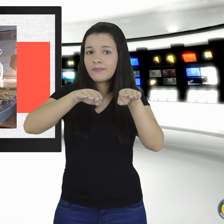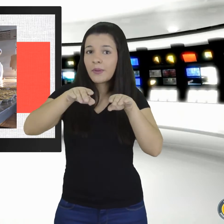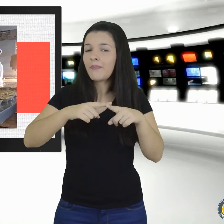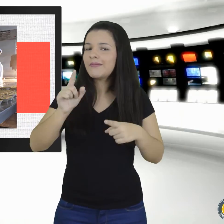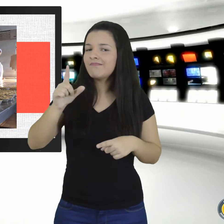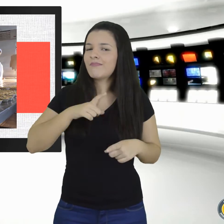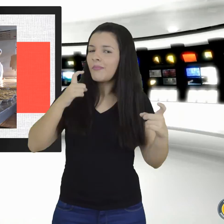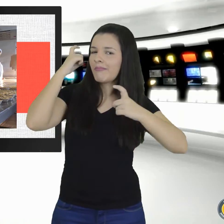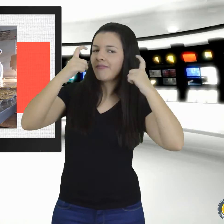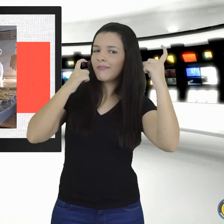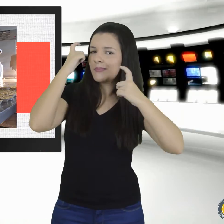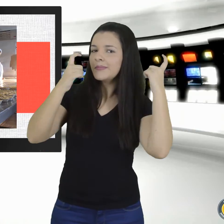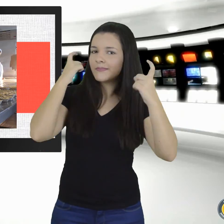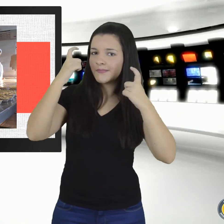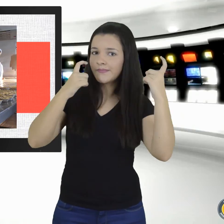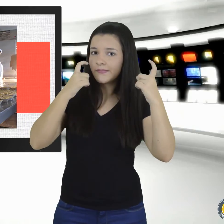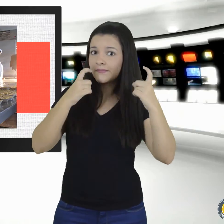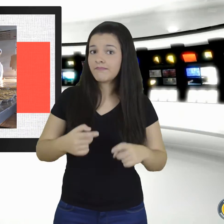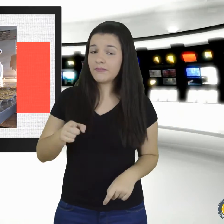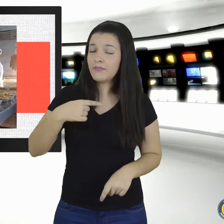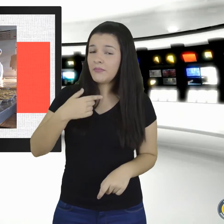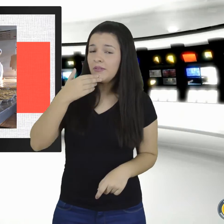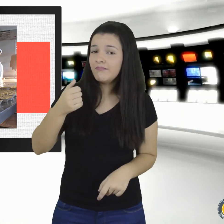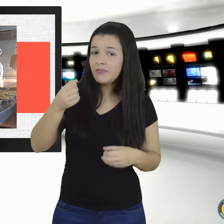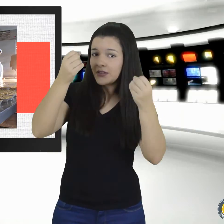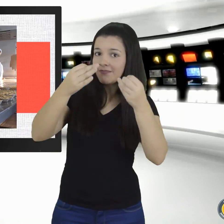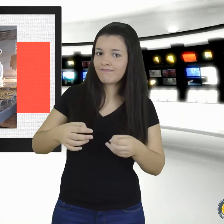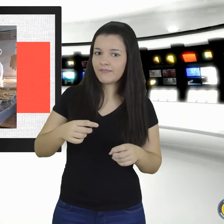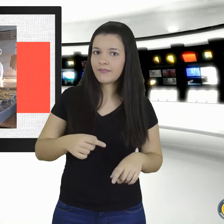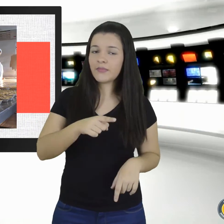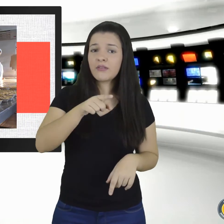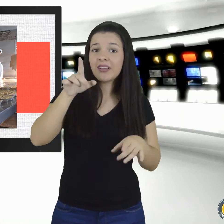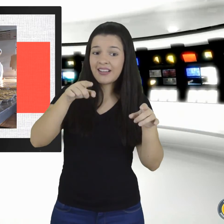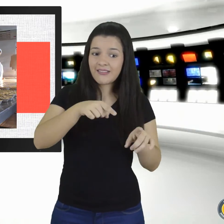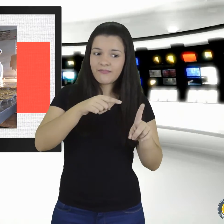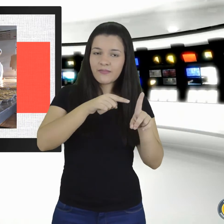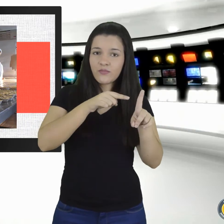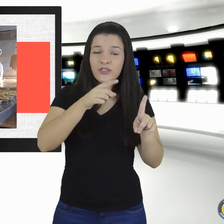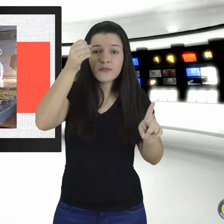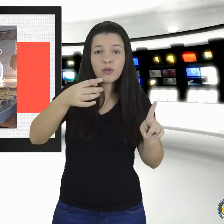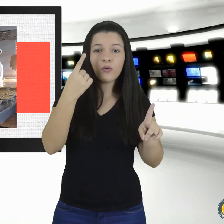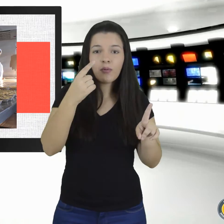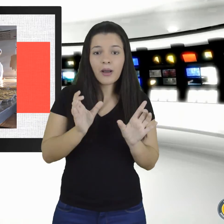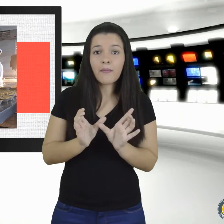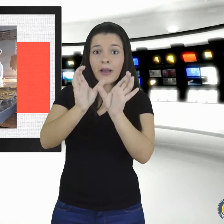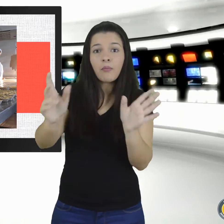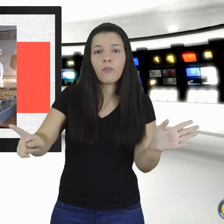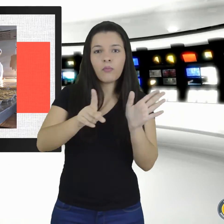receio. É bom frisar que esses dados se referem apenas à APAE do Distrito